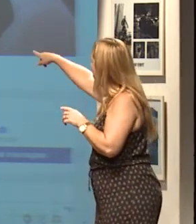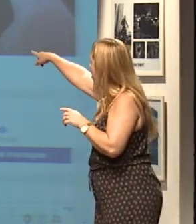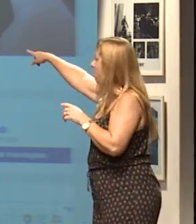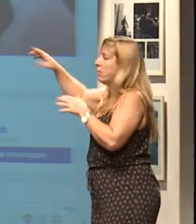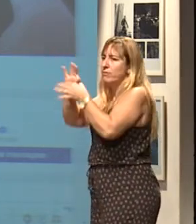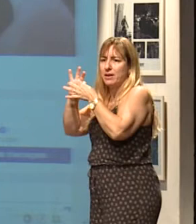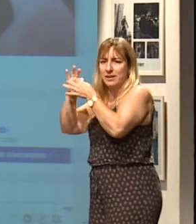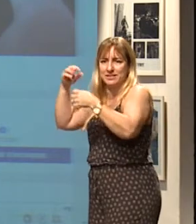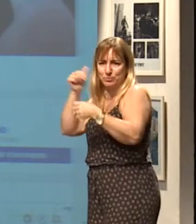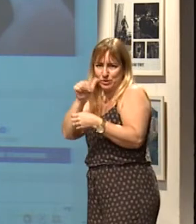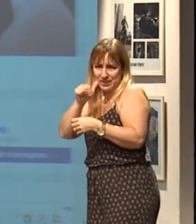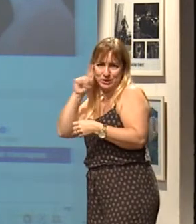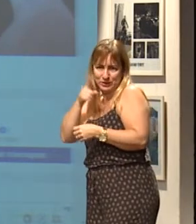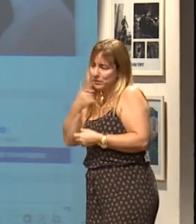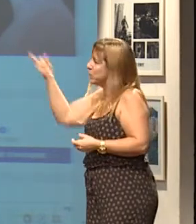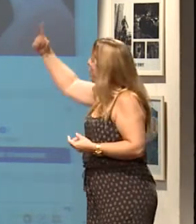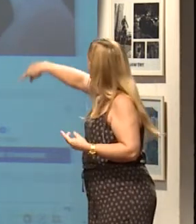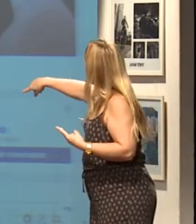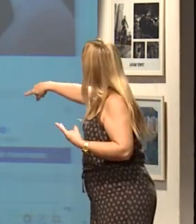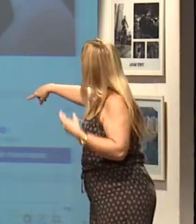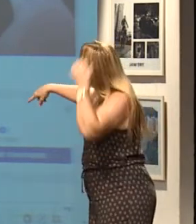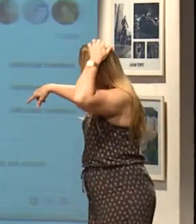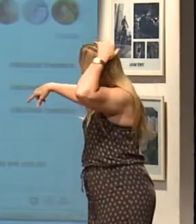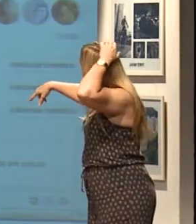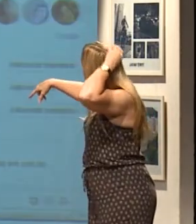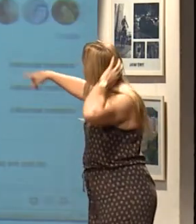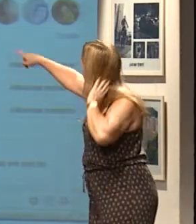vocês surdas podem procurar, que é a Política para Mulheres Surdas.